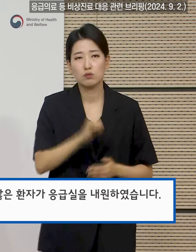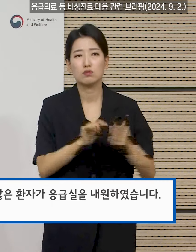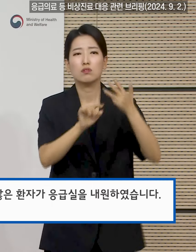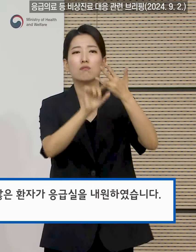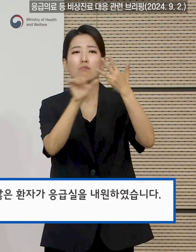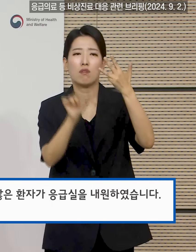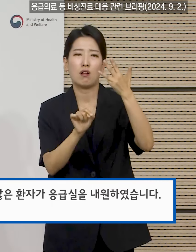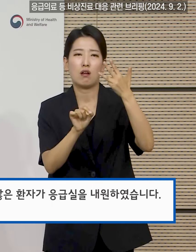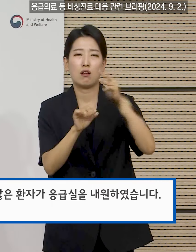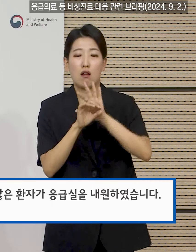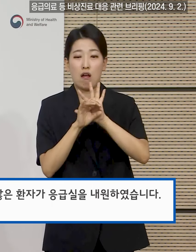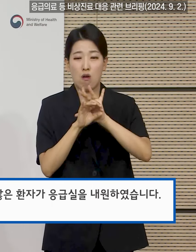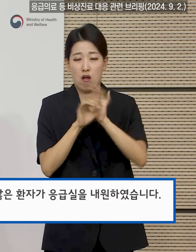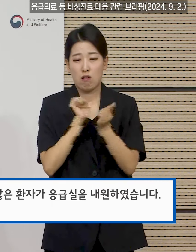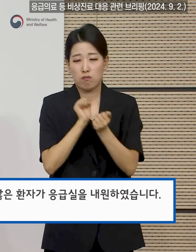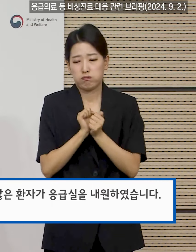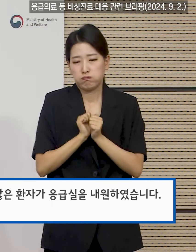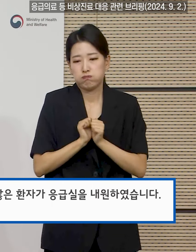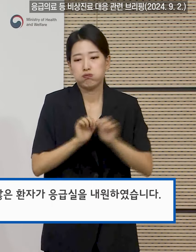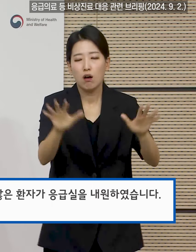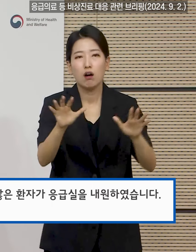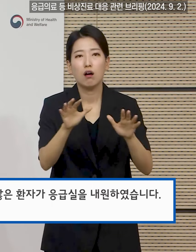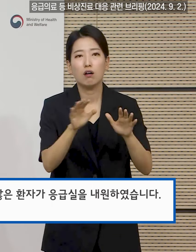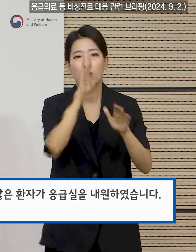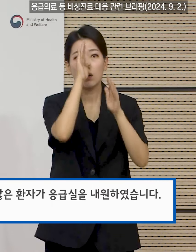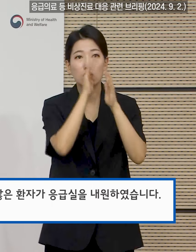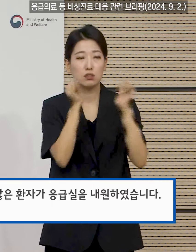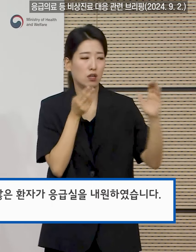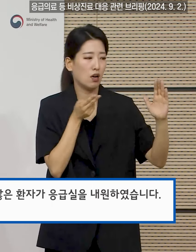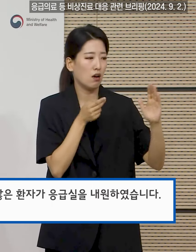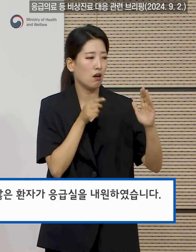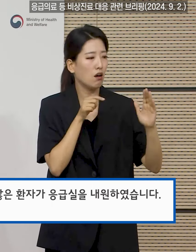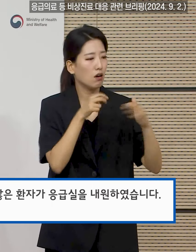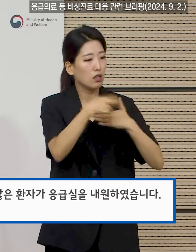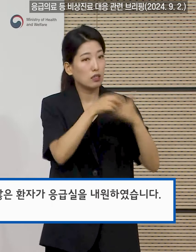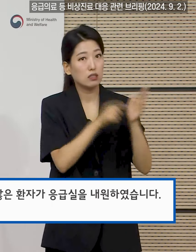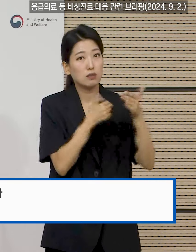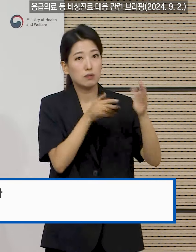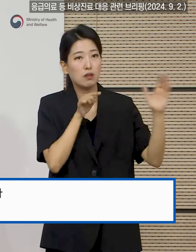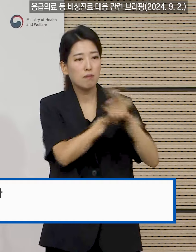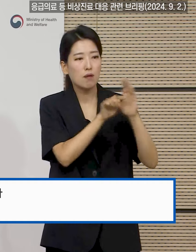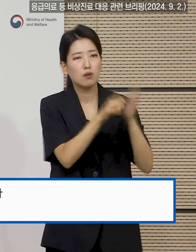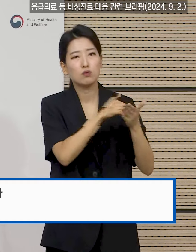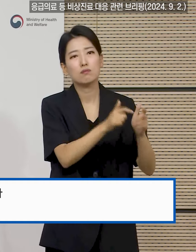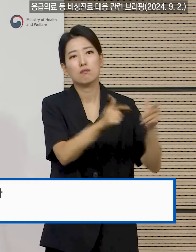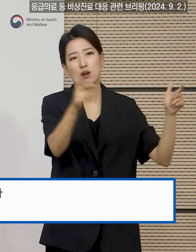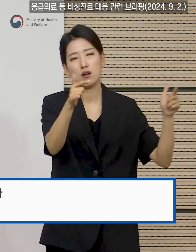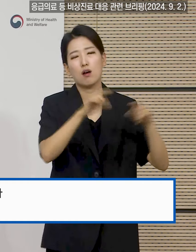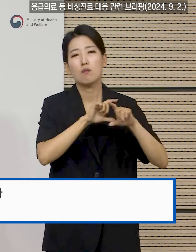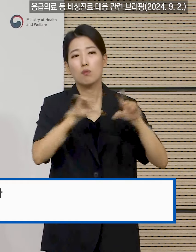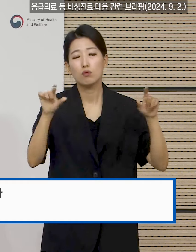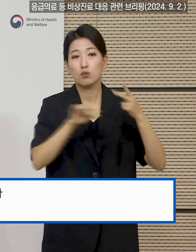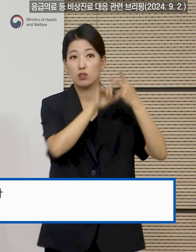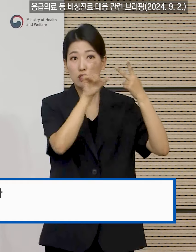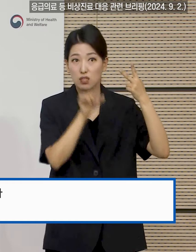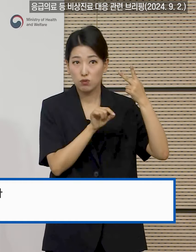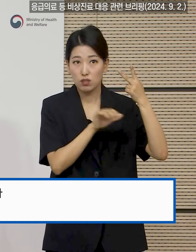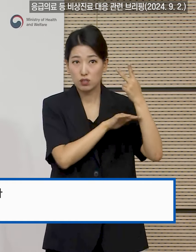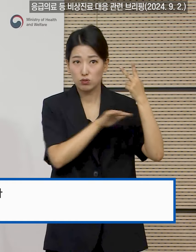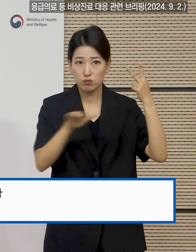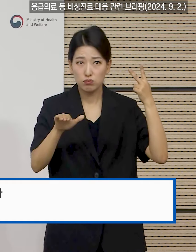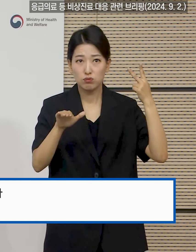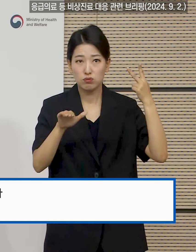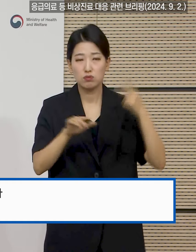등의 영향으로 평시보다 많은 환자가 응급실을 내원하였습니다. 평시 일평균 응급실 내원